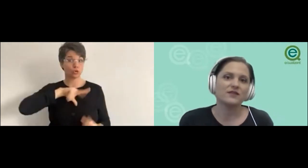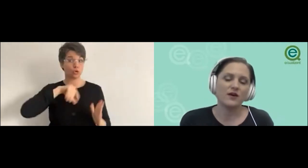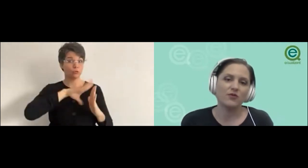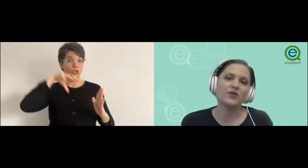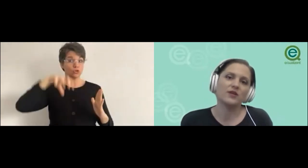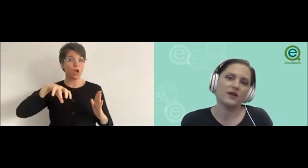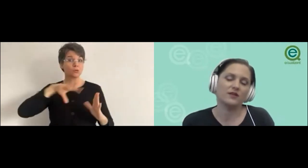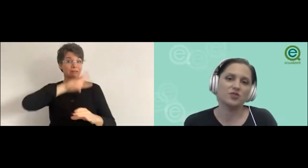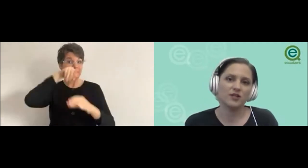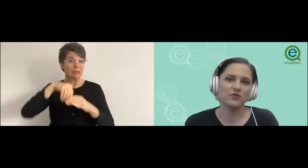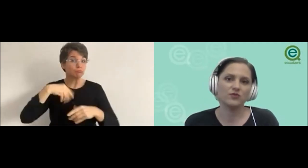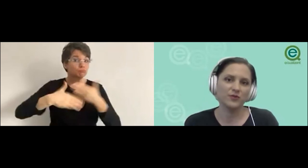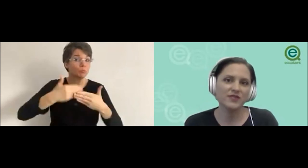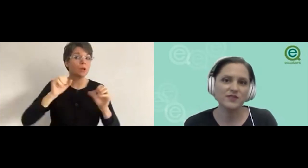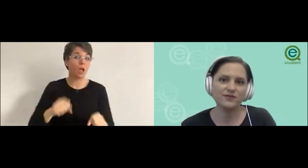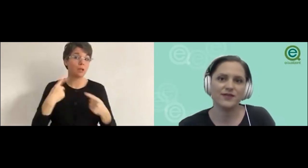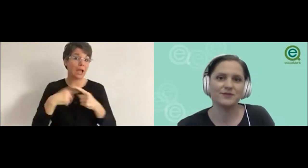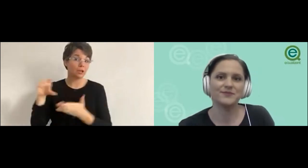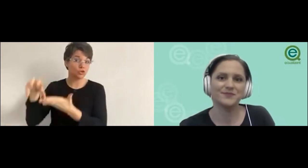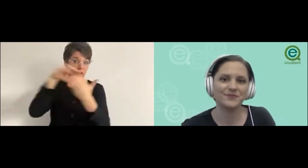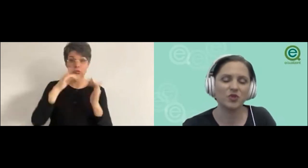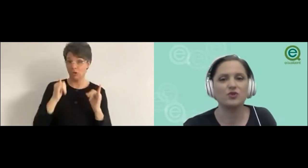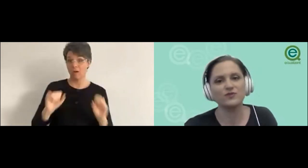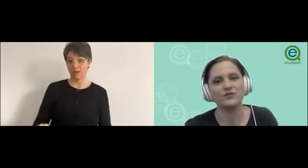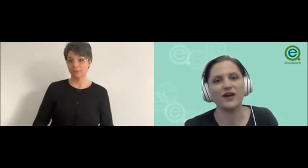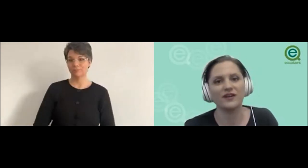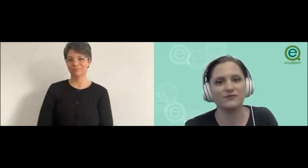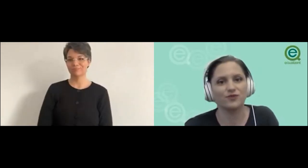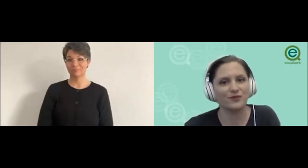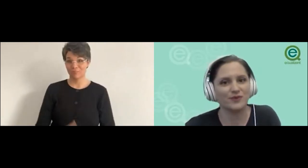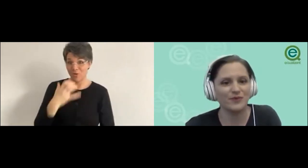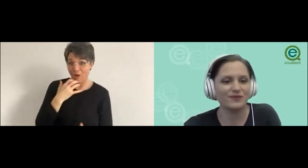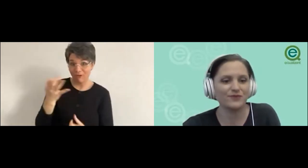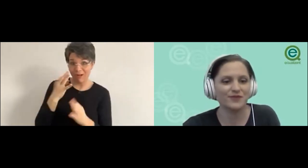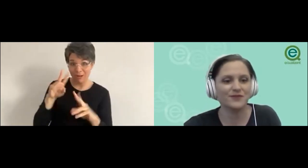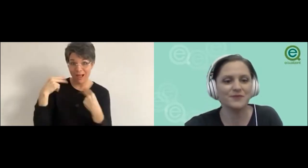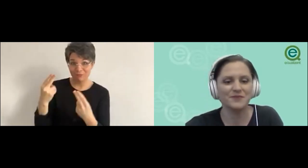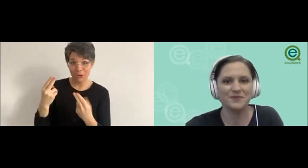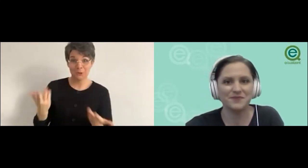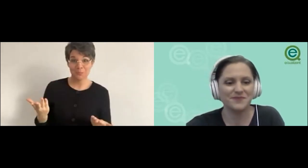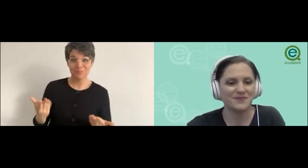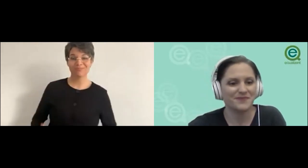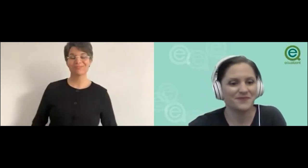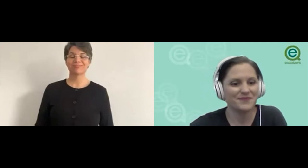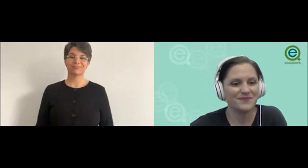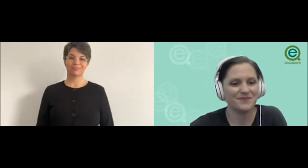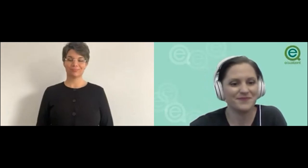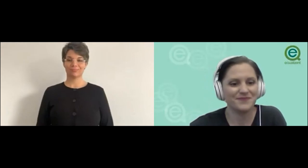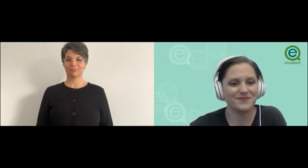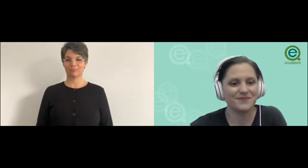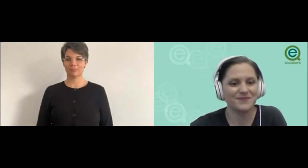Social-Franchise-Paketes dann auch in anderen Standorten umgesetzt werden. Ich hoffe, die Frage wurde damit beantwortet.